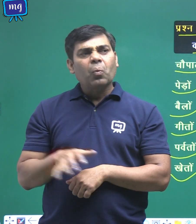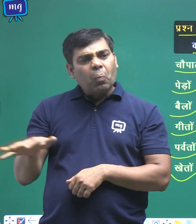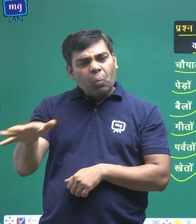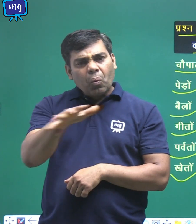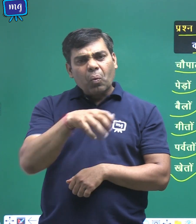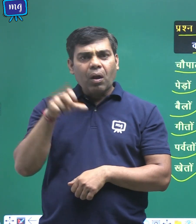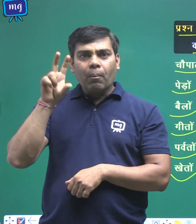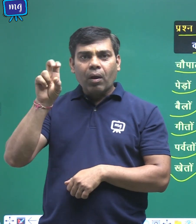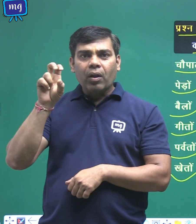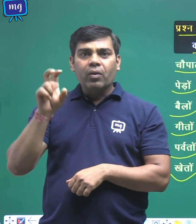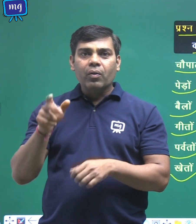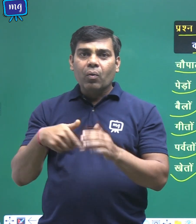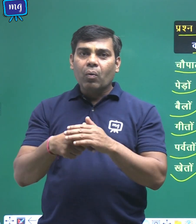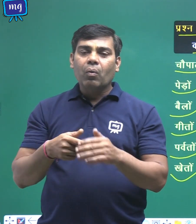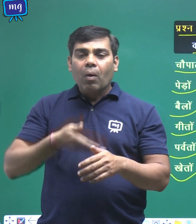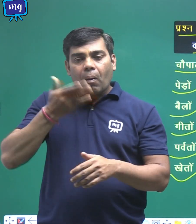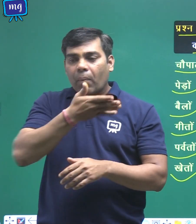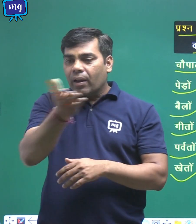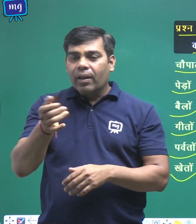को पढ़ाया है।